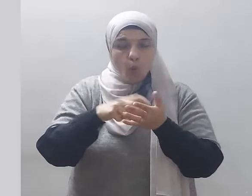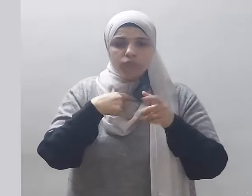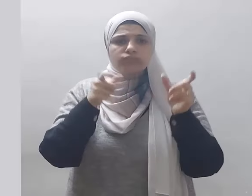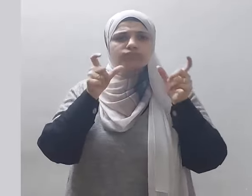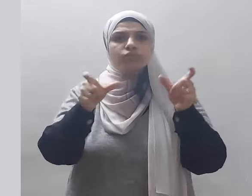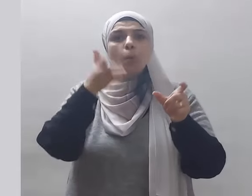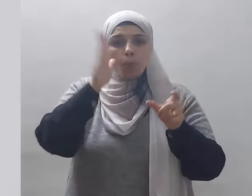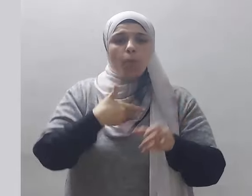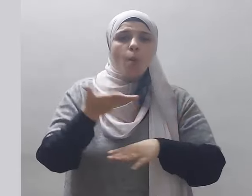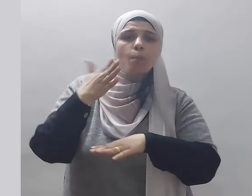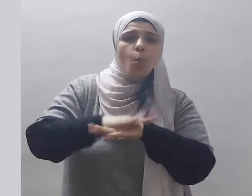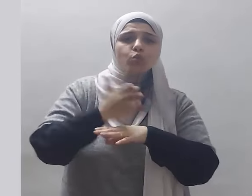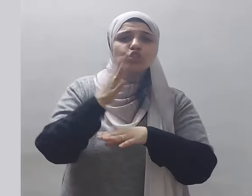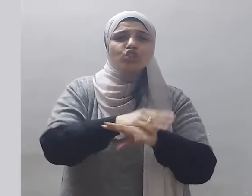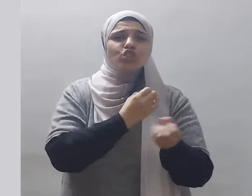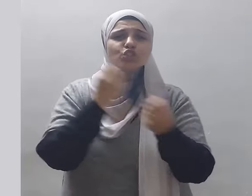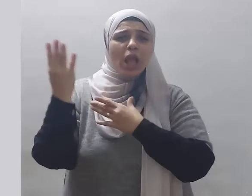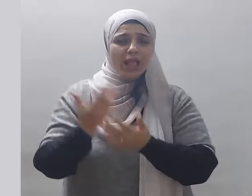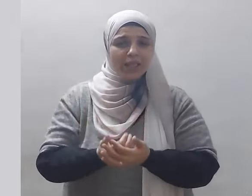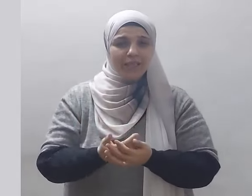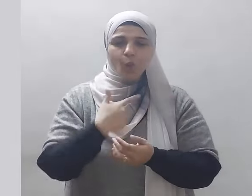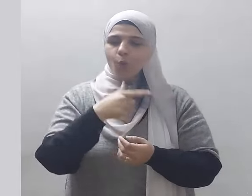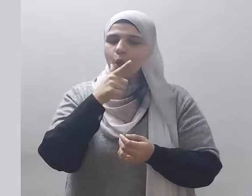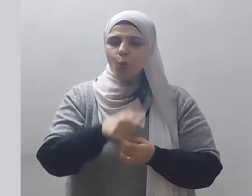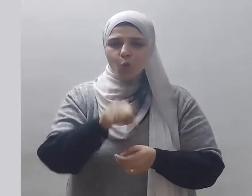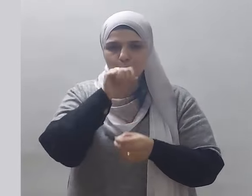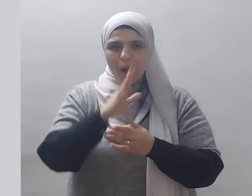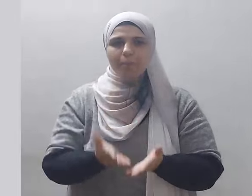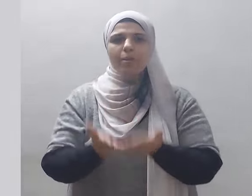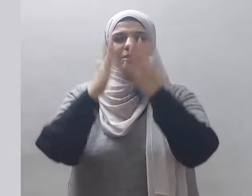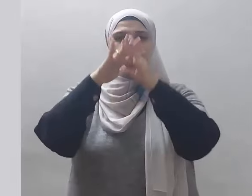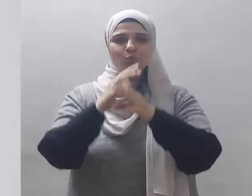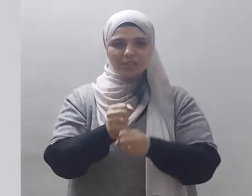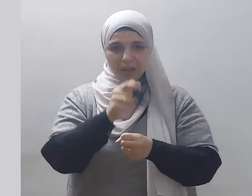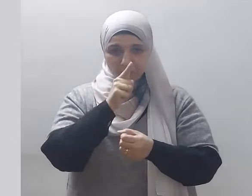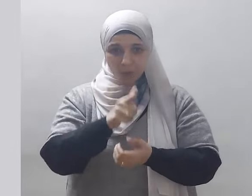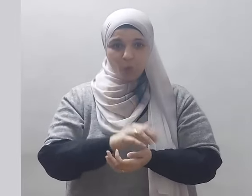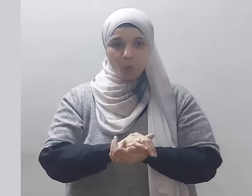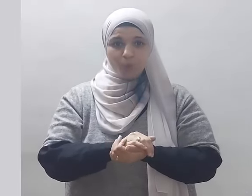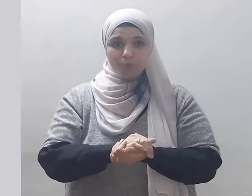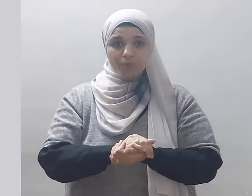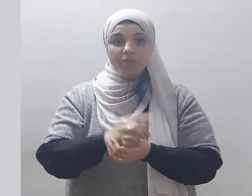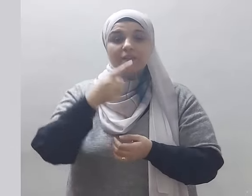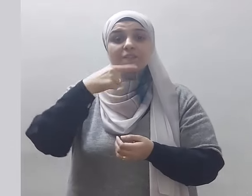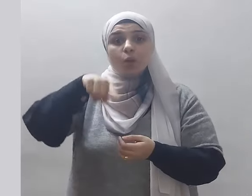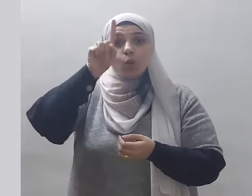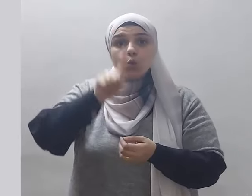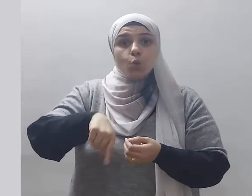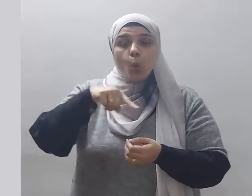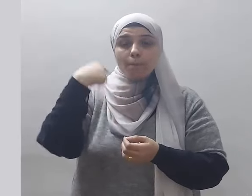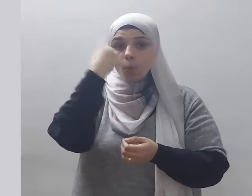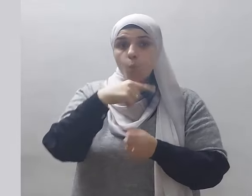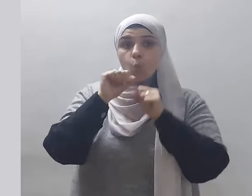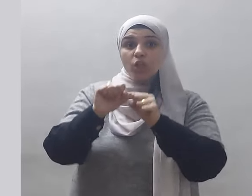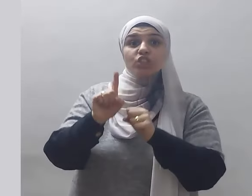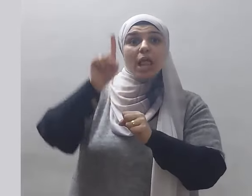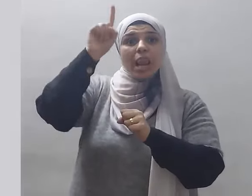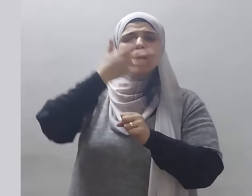الى اهله ويقول عليه الصلاه والسلام رباط يوم في سبيل الله خير من الدنيا